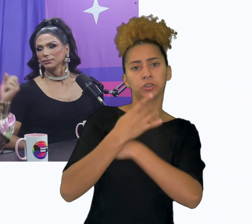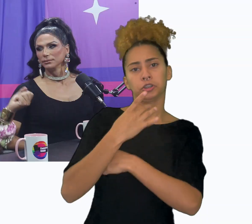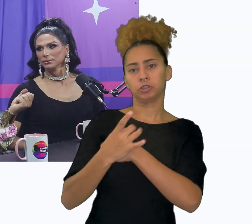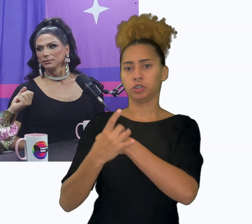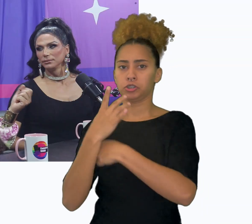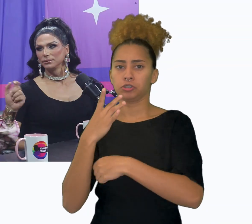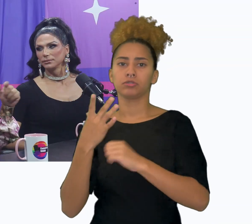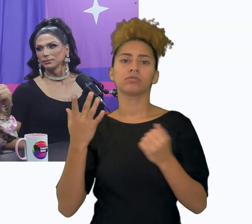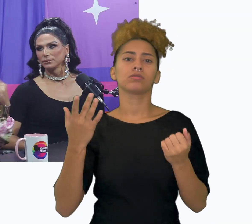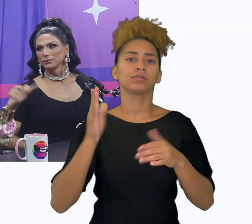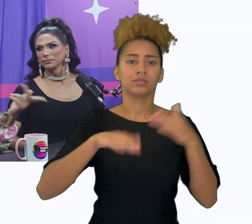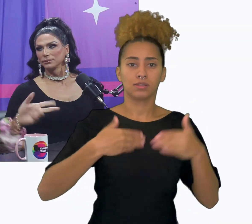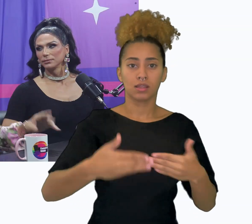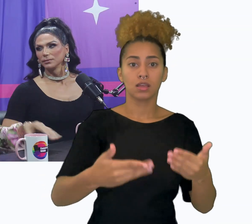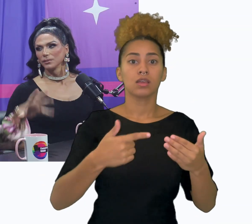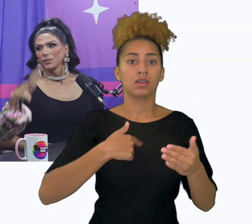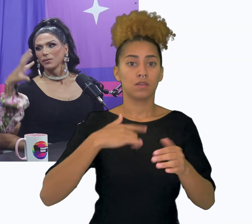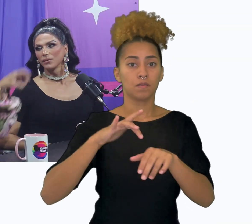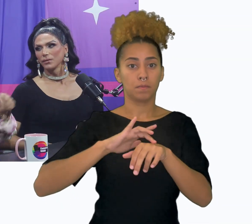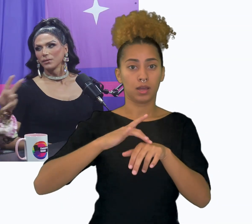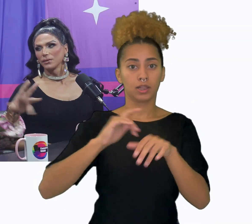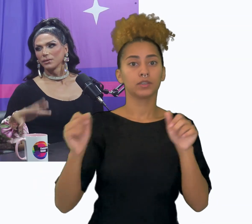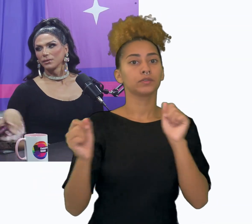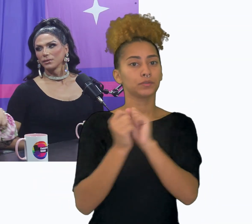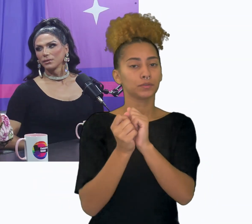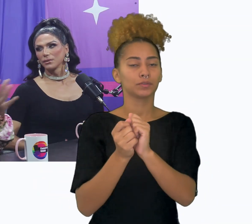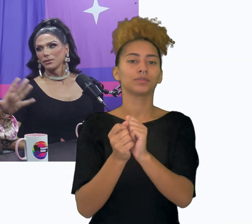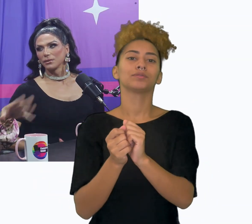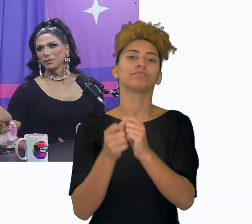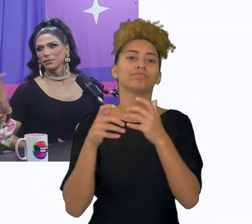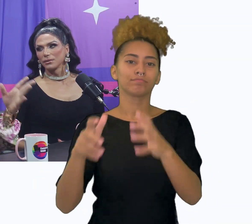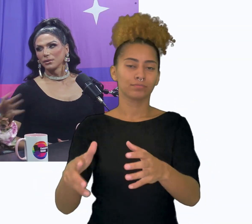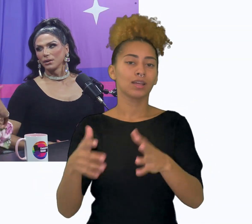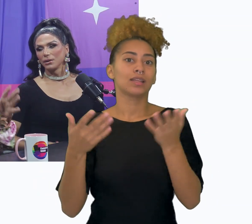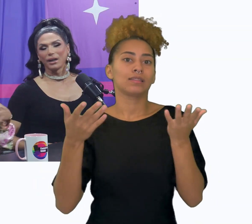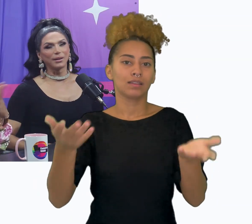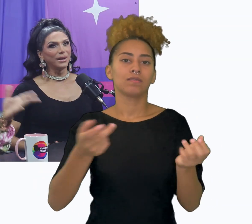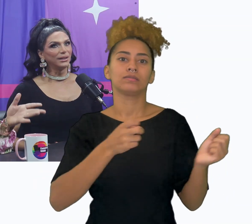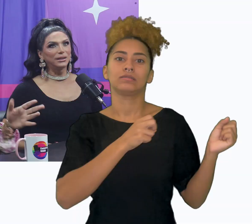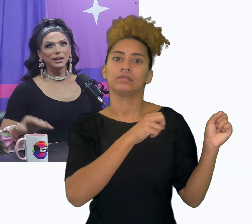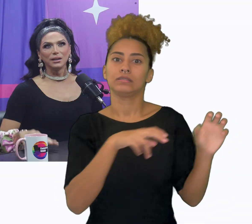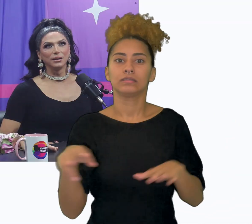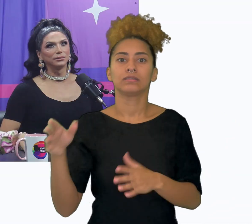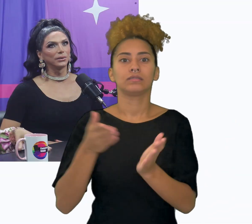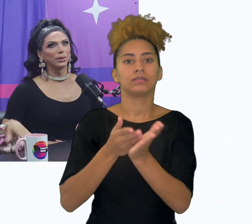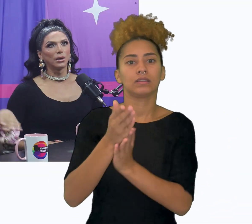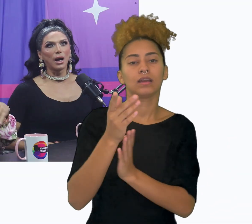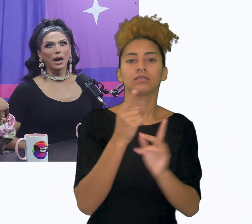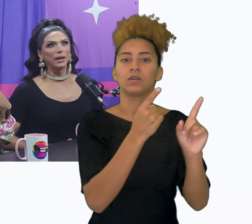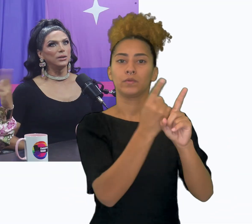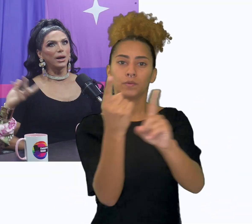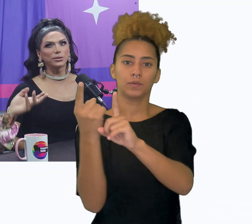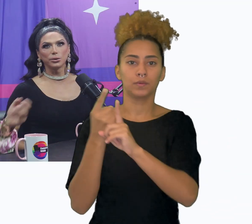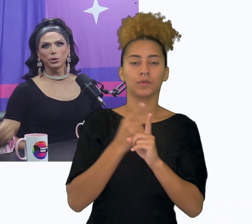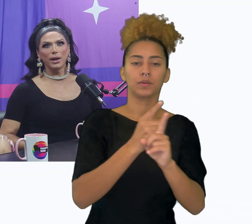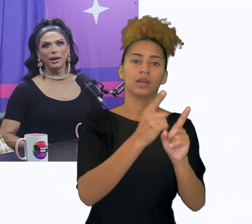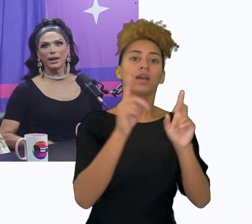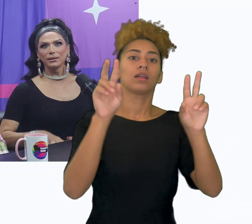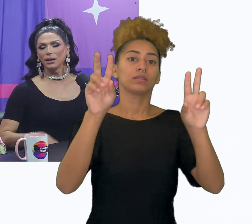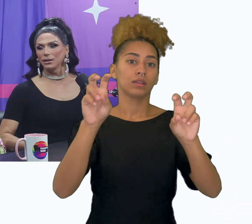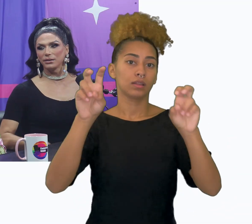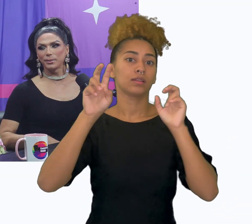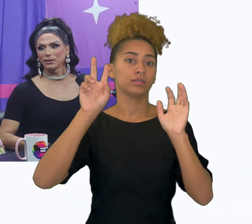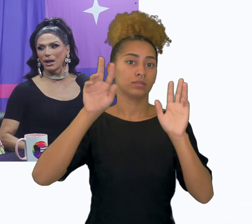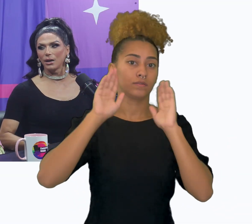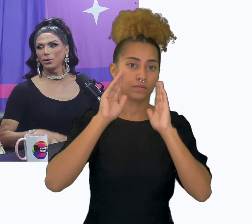dicas e depois eu fui fazer balé junto com elas. Então a gente se via durante a semana toda. Inteira. Assim, Aí o assunto